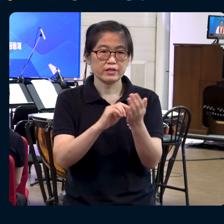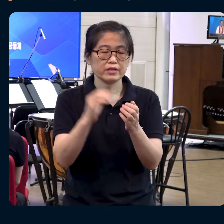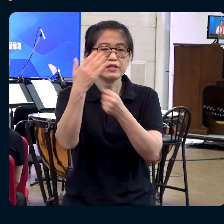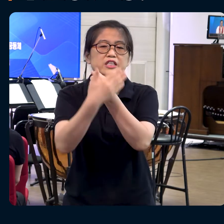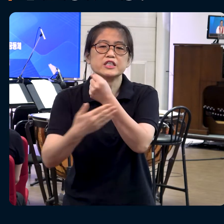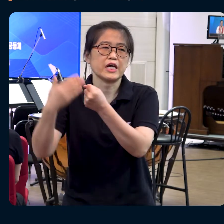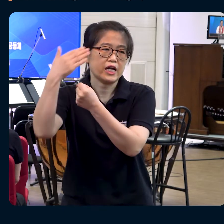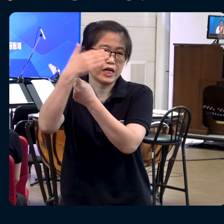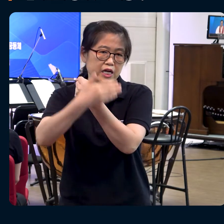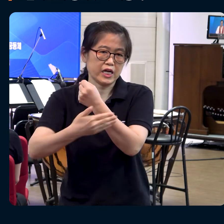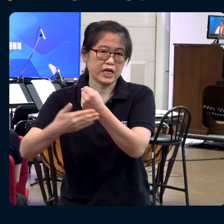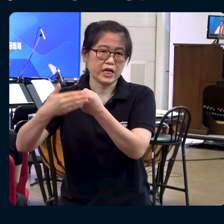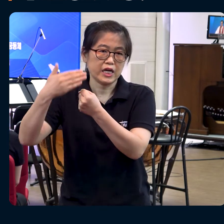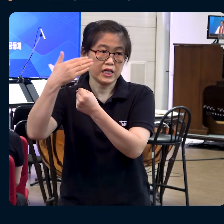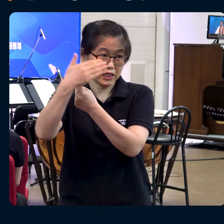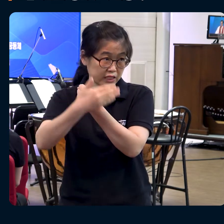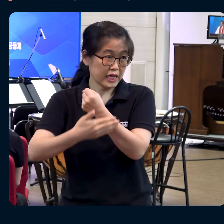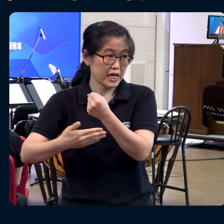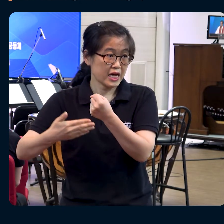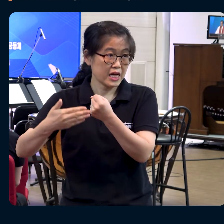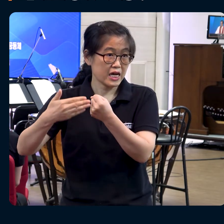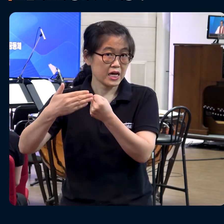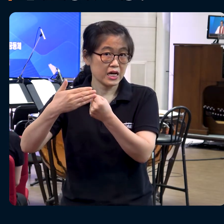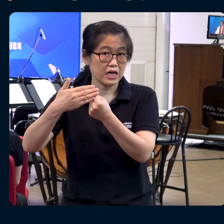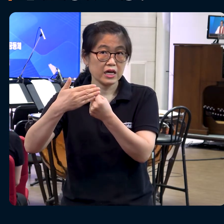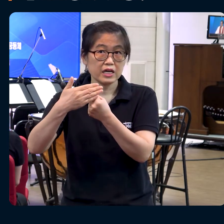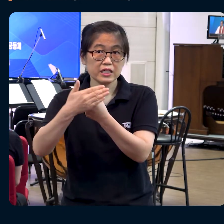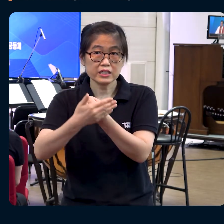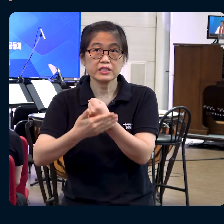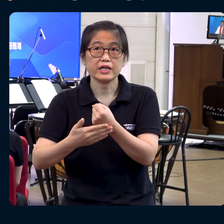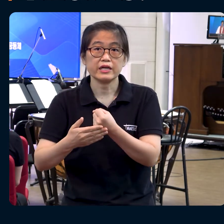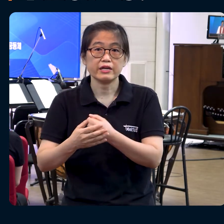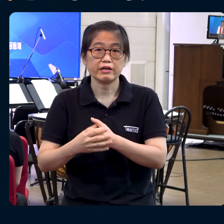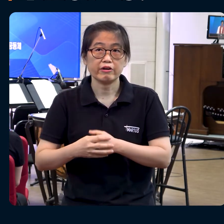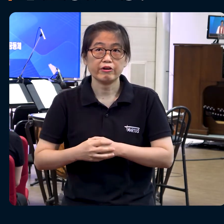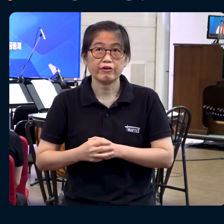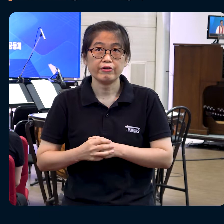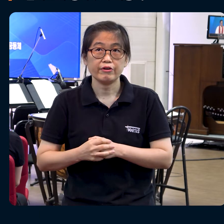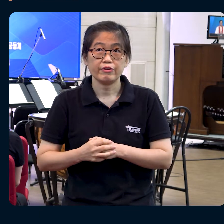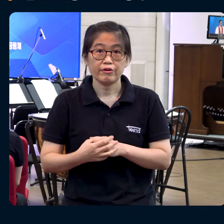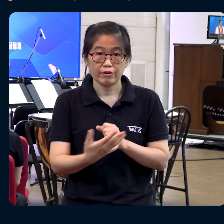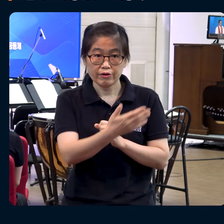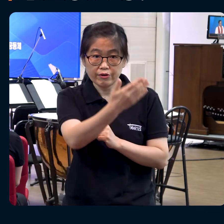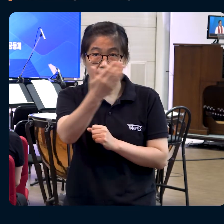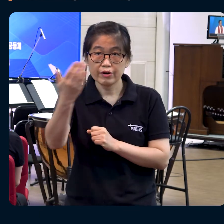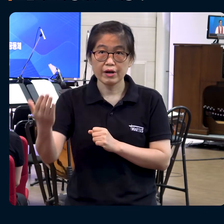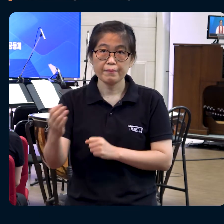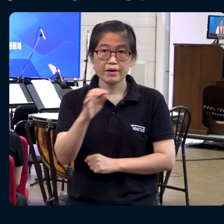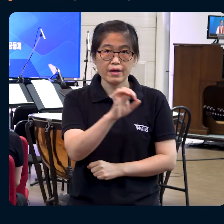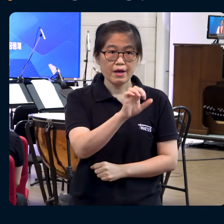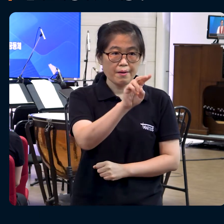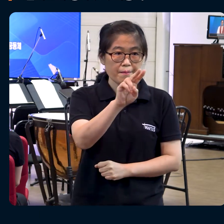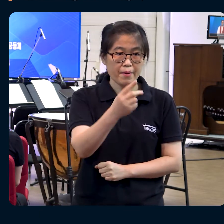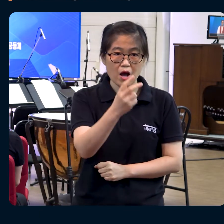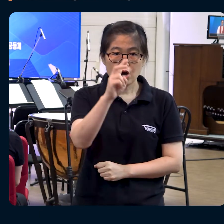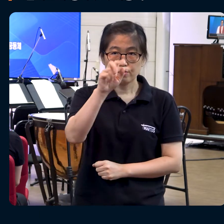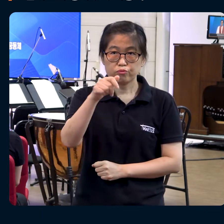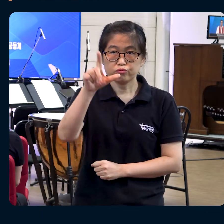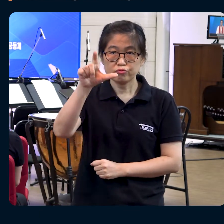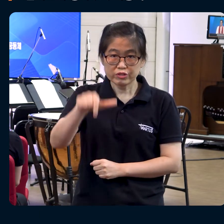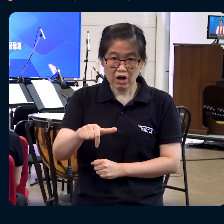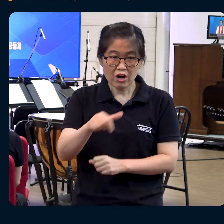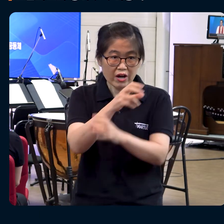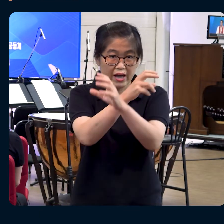바로 성경의 말씀은 은혜, 그것이었다. 은혜, 그것이었다. 여러분,